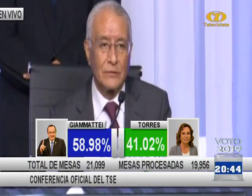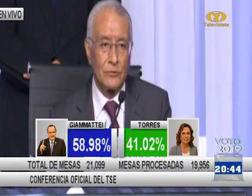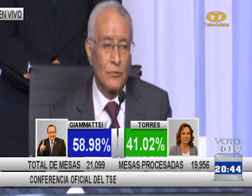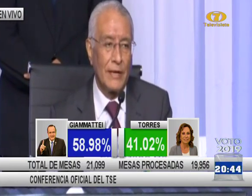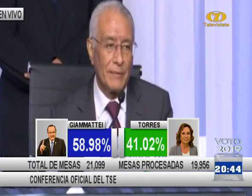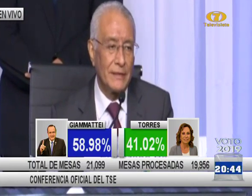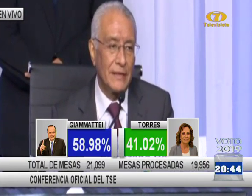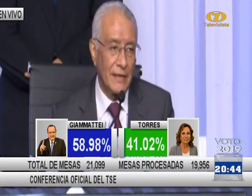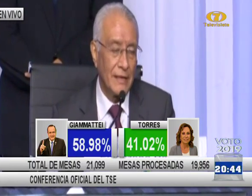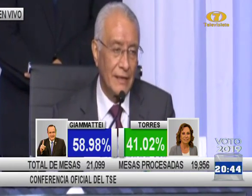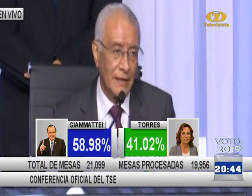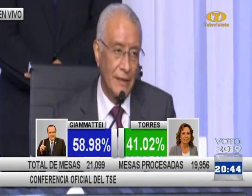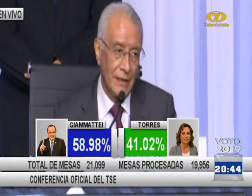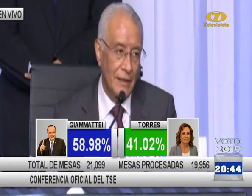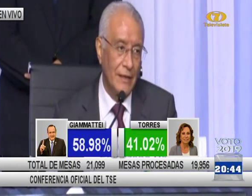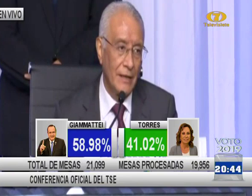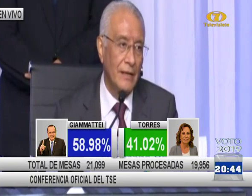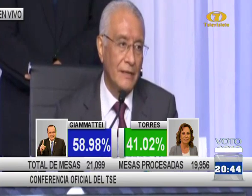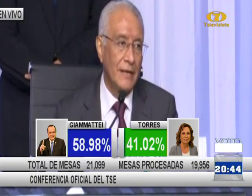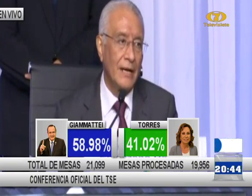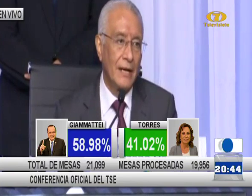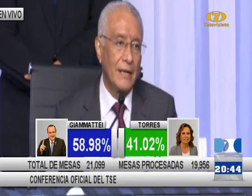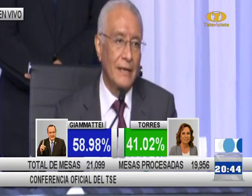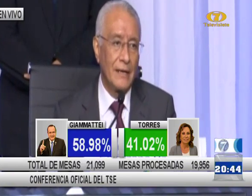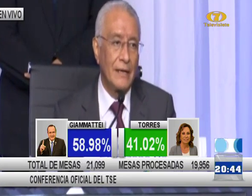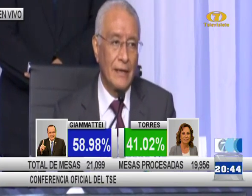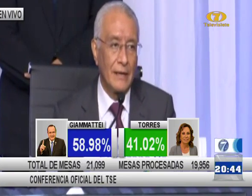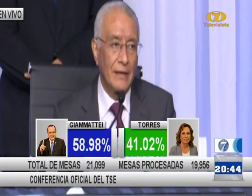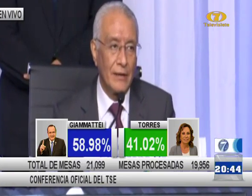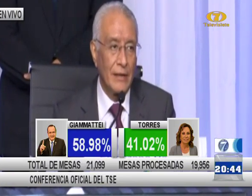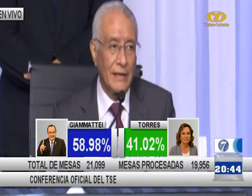es notoriamente ya